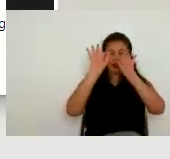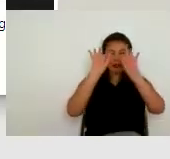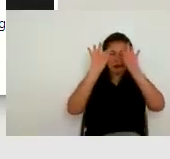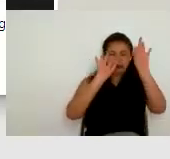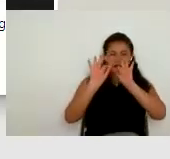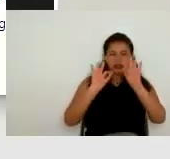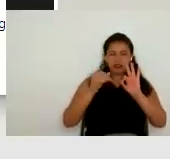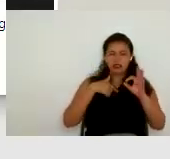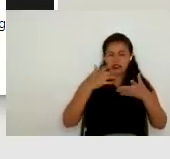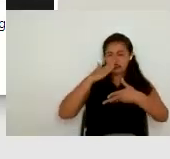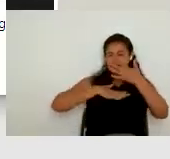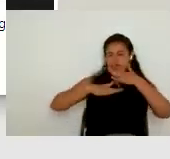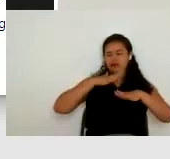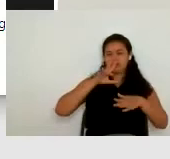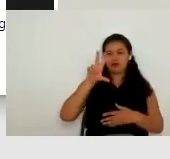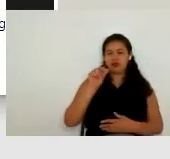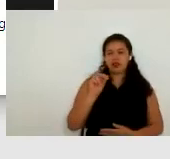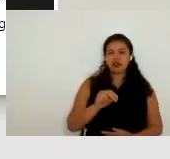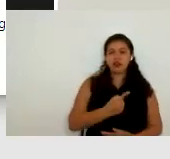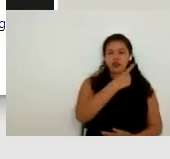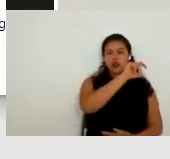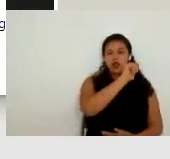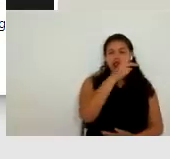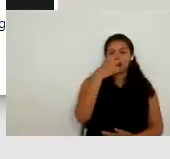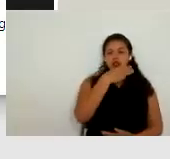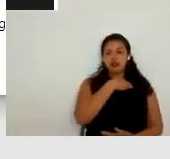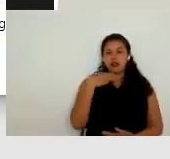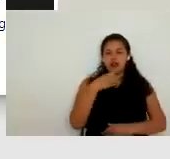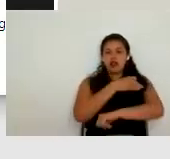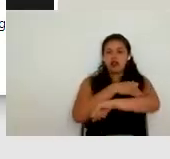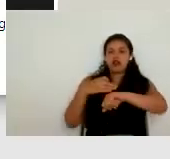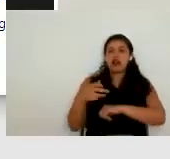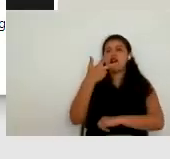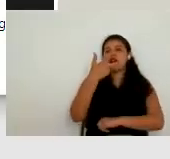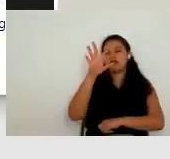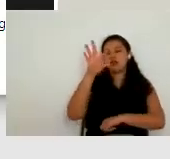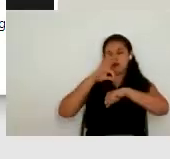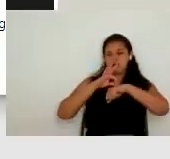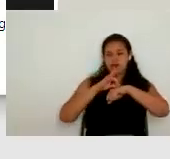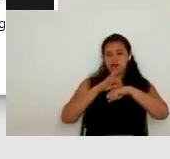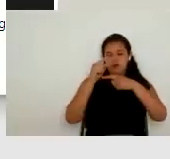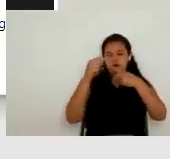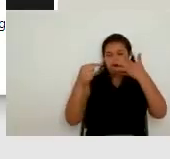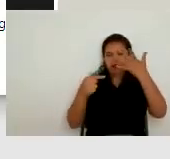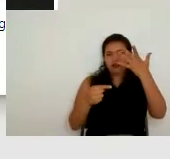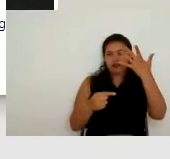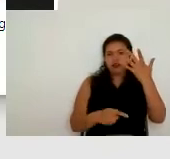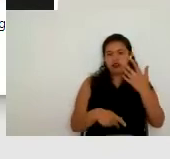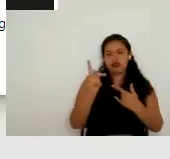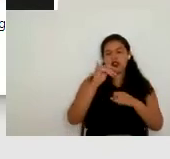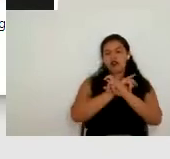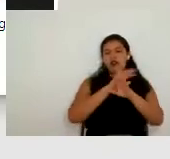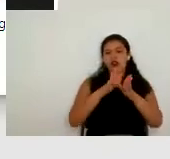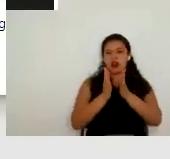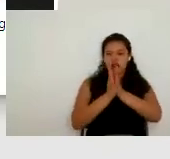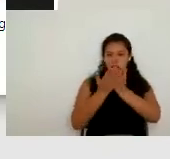este pero por ejemplo de uno o dos miembros de la familia y asigna ocho puntos etc toda esta información está en el libro